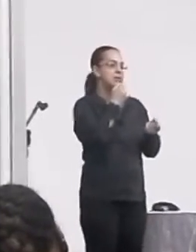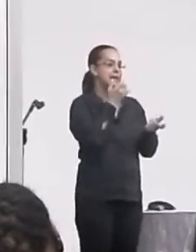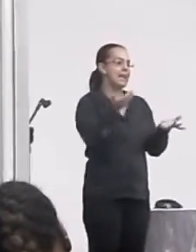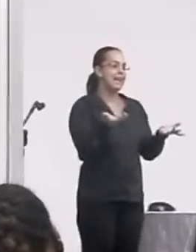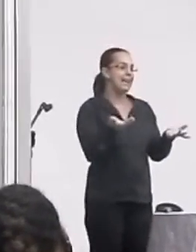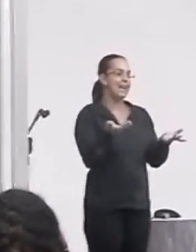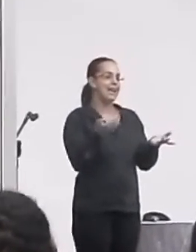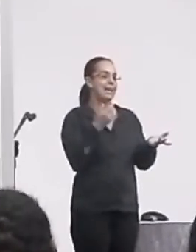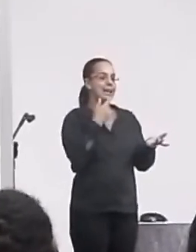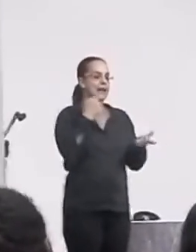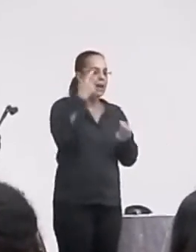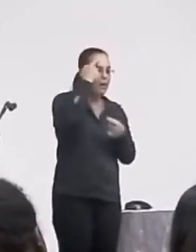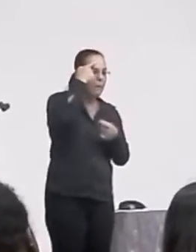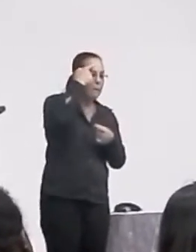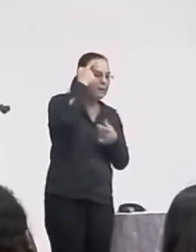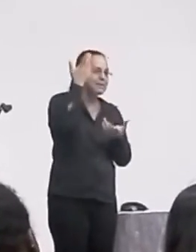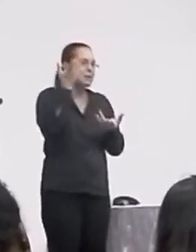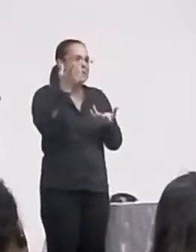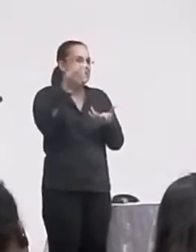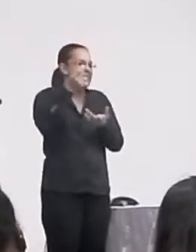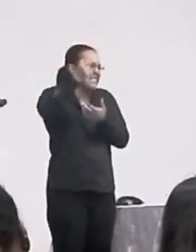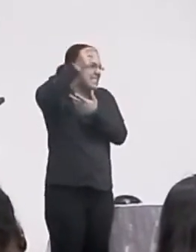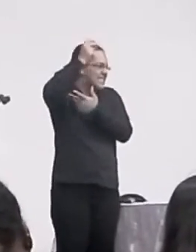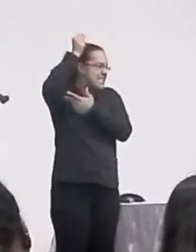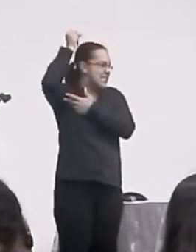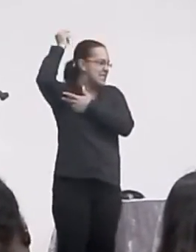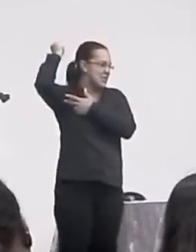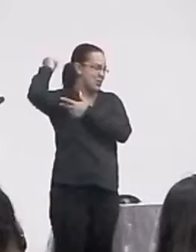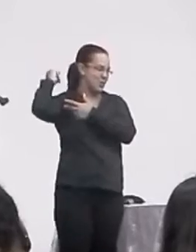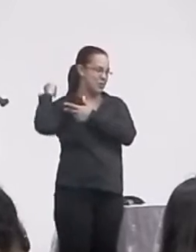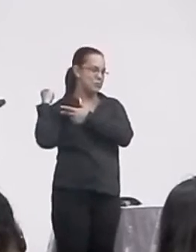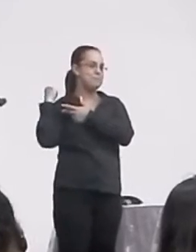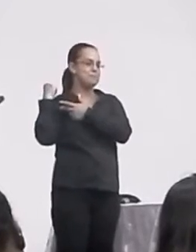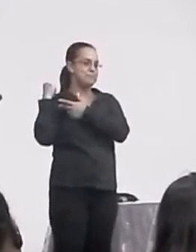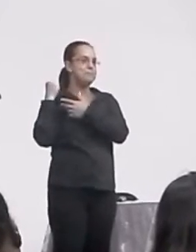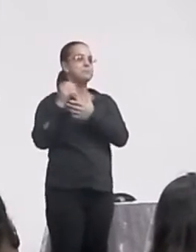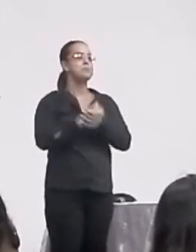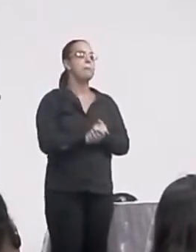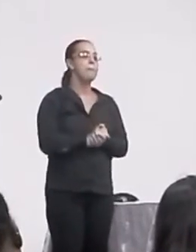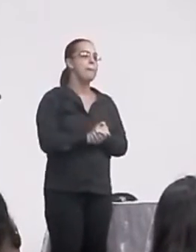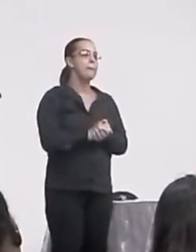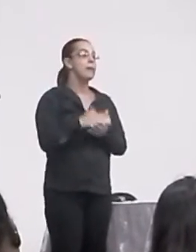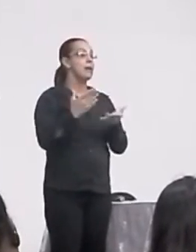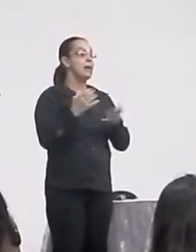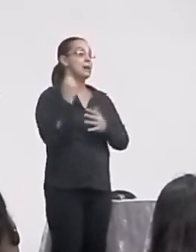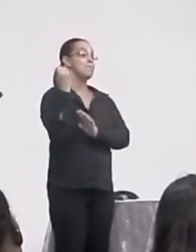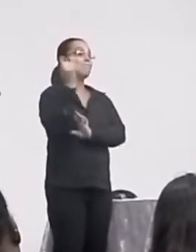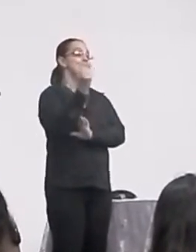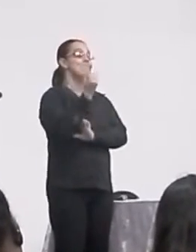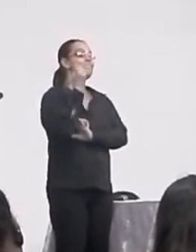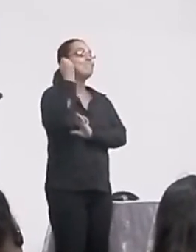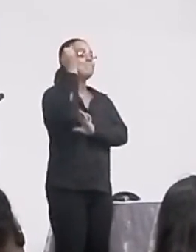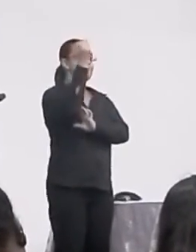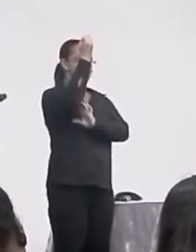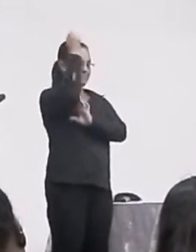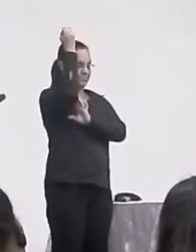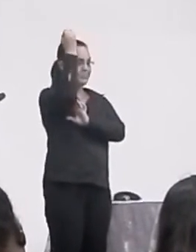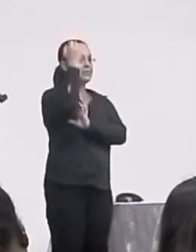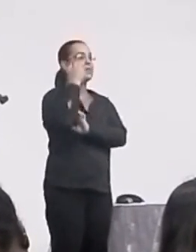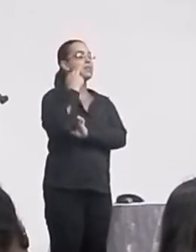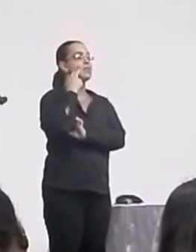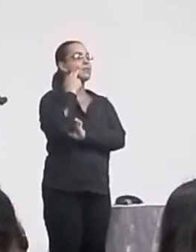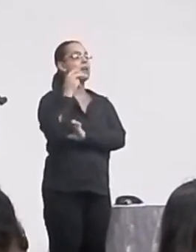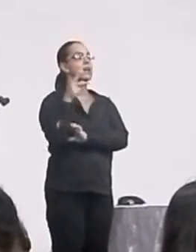old fashion. Eu acho importante para os nossos colegas do futuro que